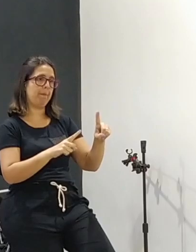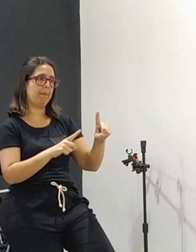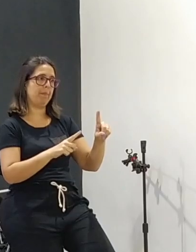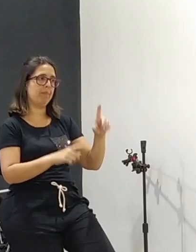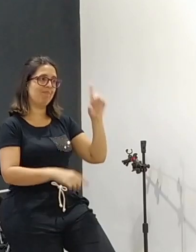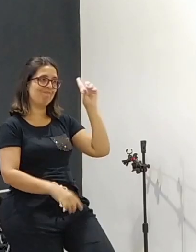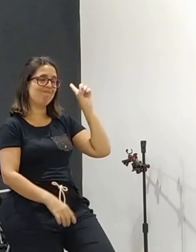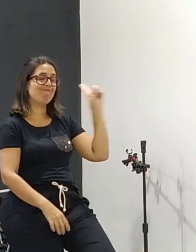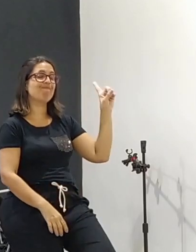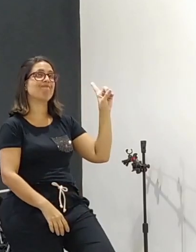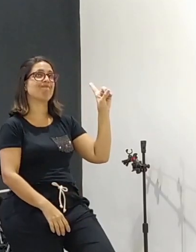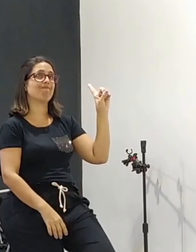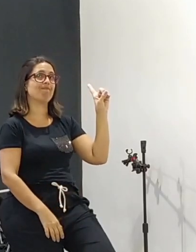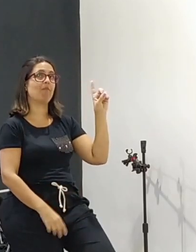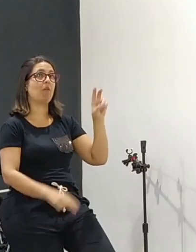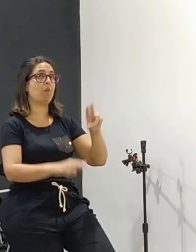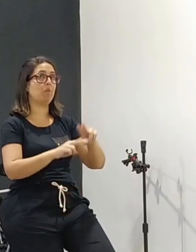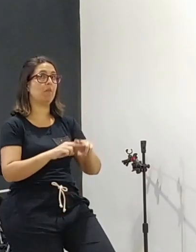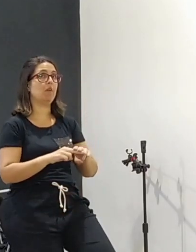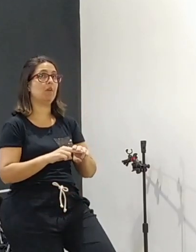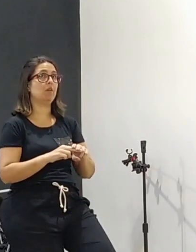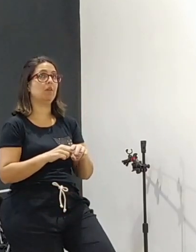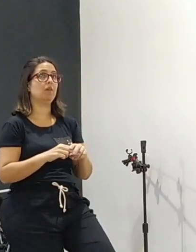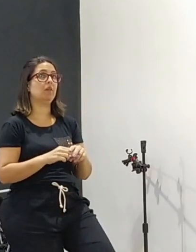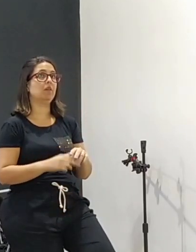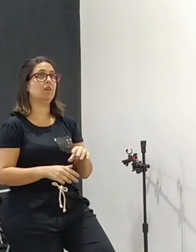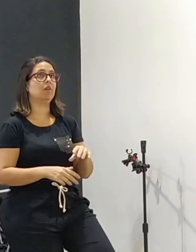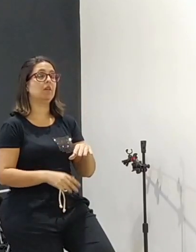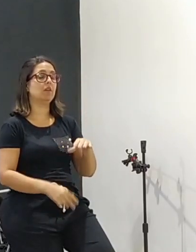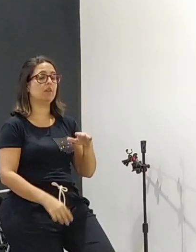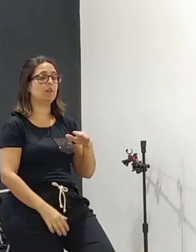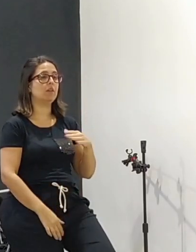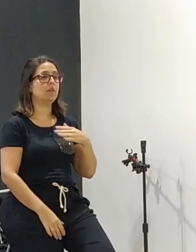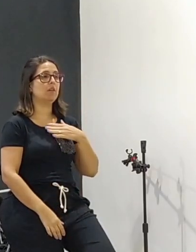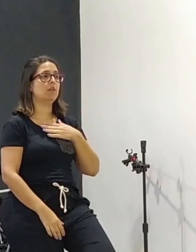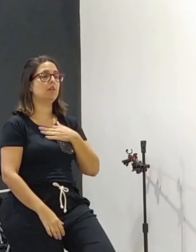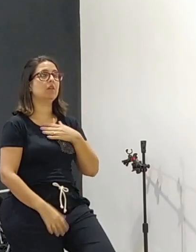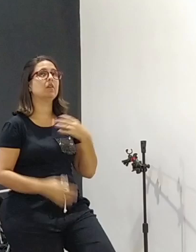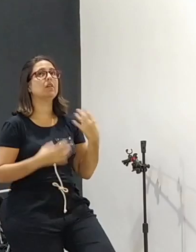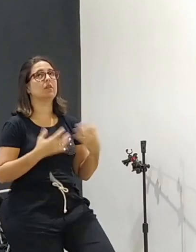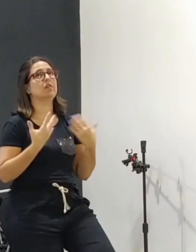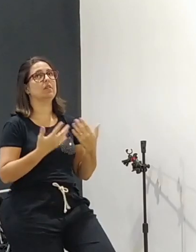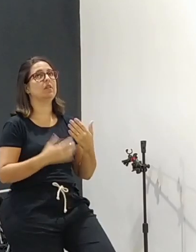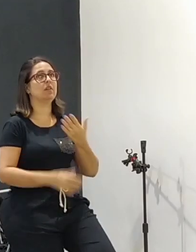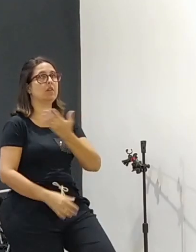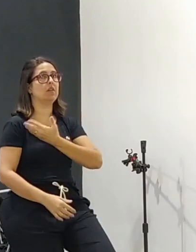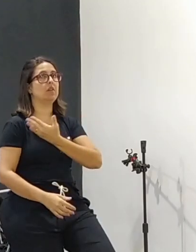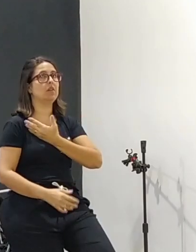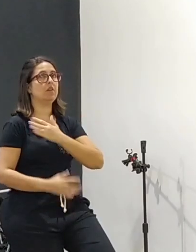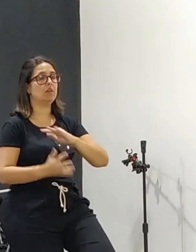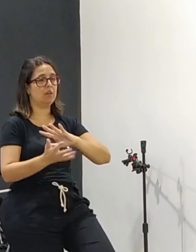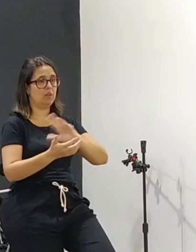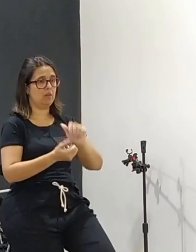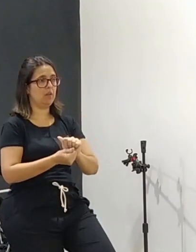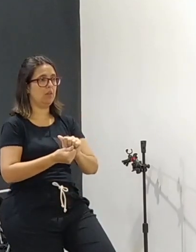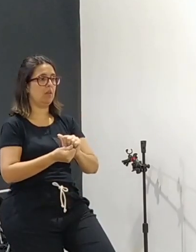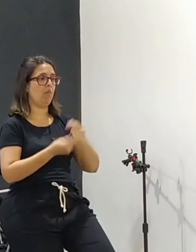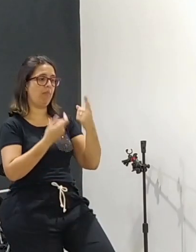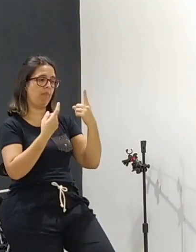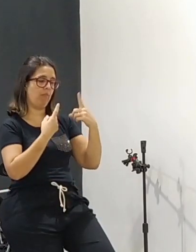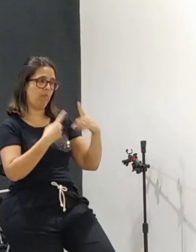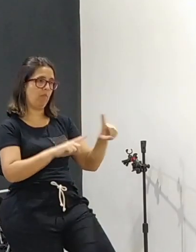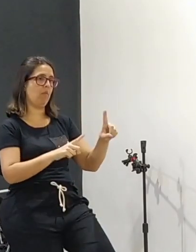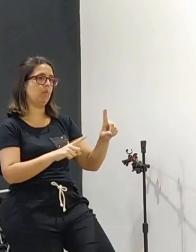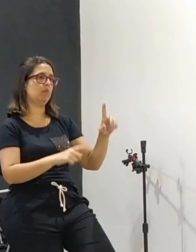Deus? Portanto, qualquer que quiser ser amigo do mundo constitui-se inimigo